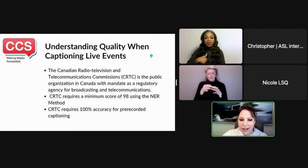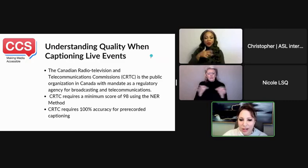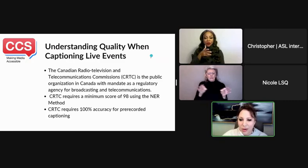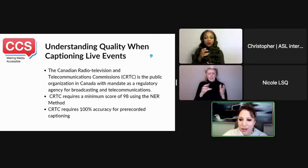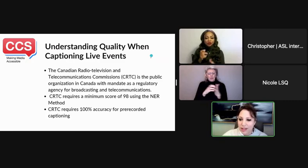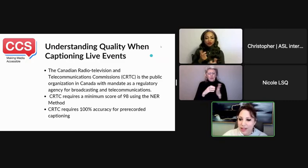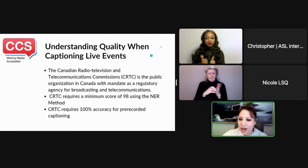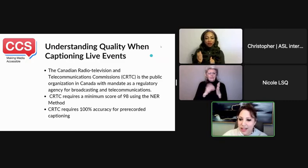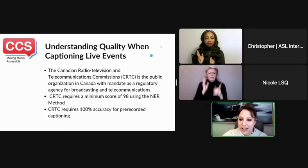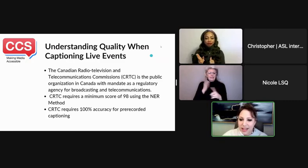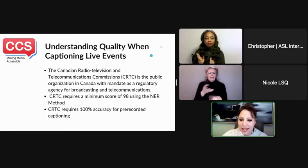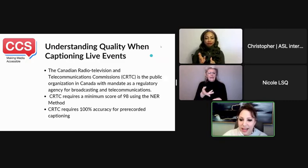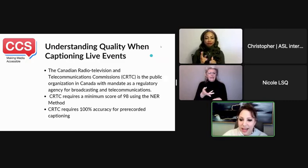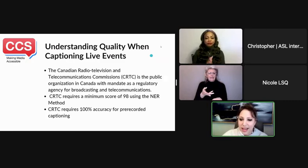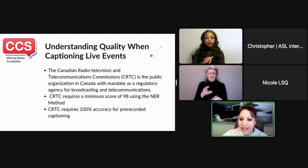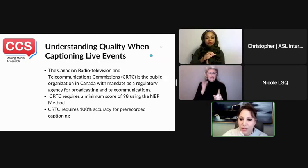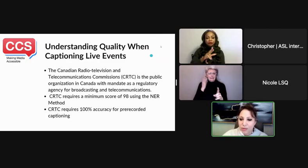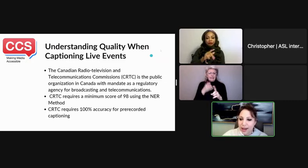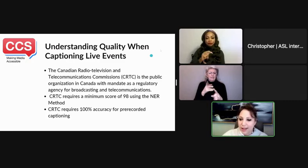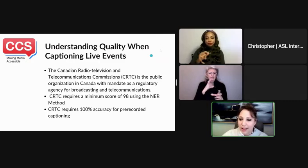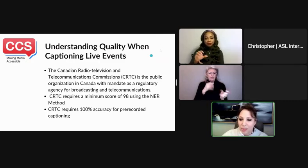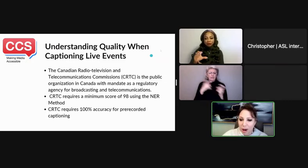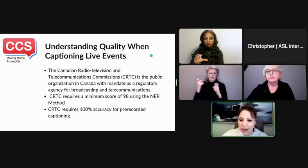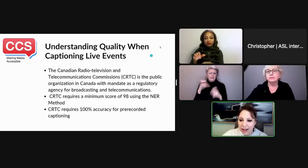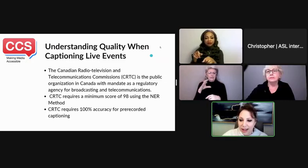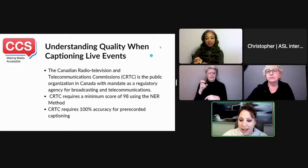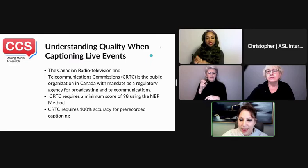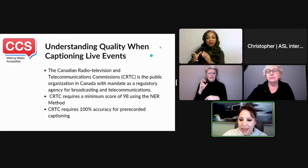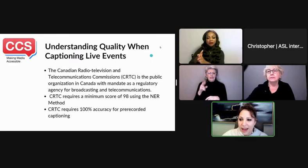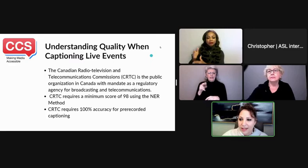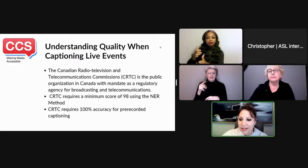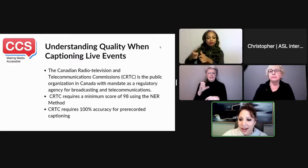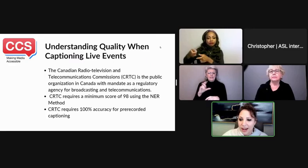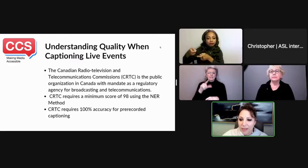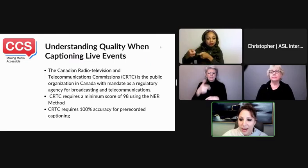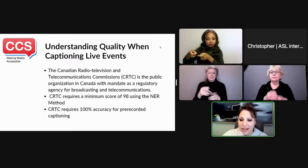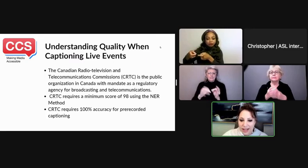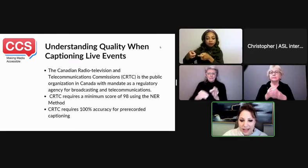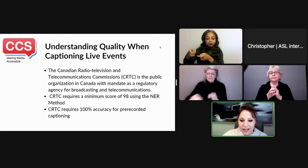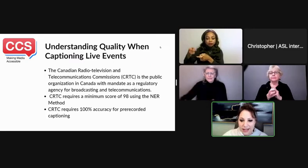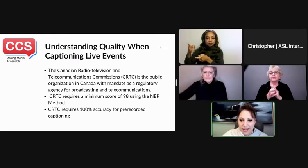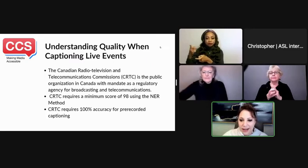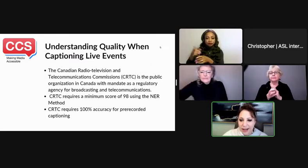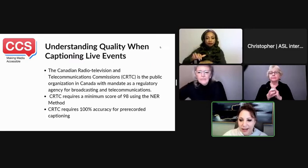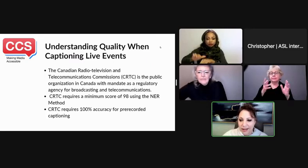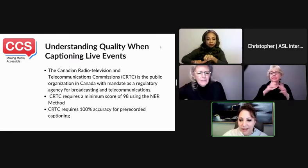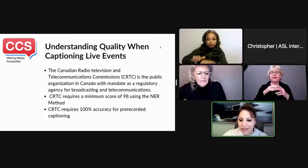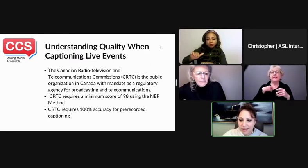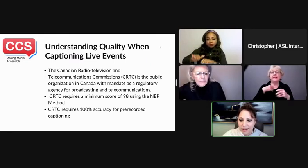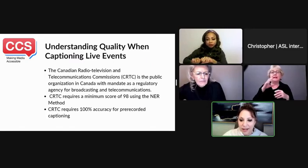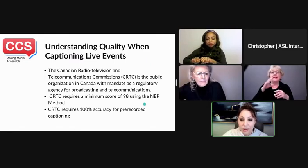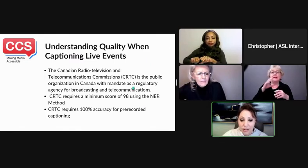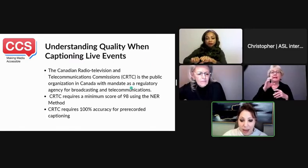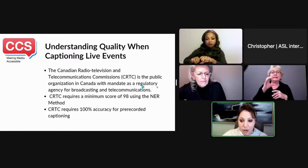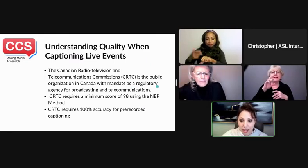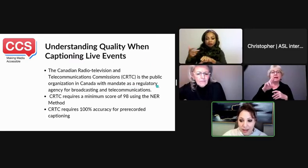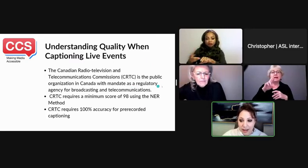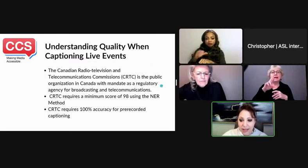en direct. Donc, je vais aller plus vite. La CRTC, c'est le cadre réglementaire qui évalue